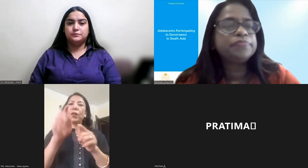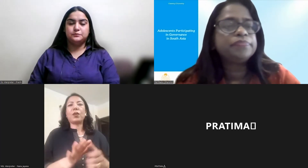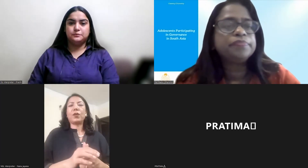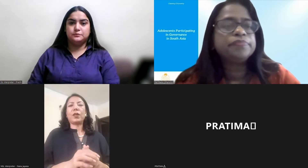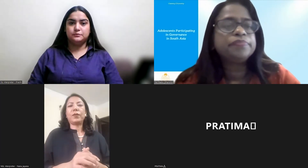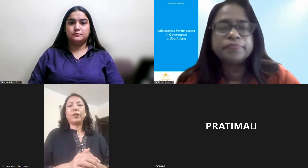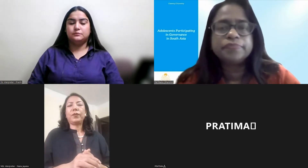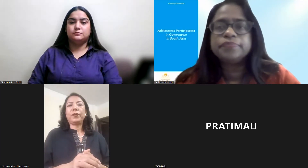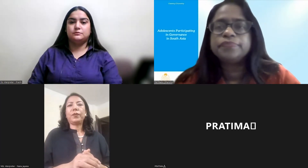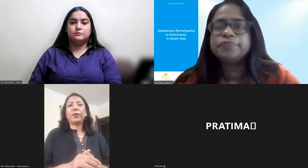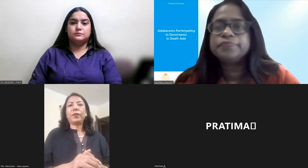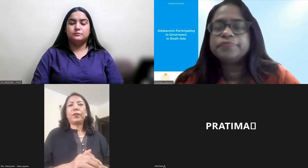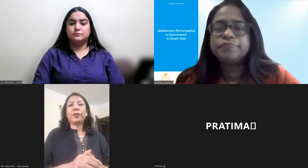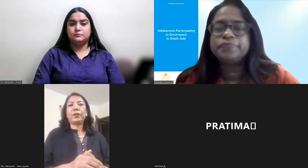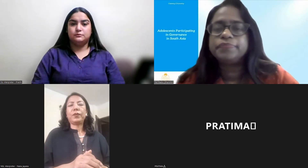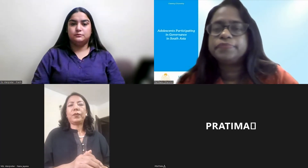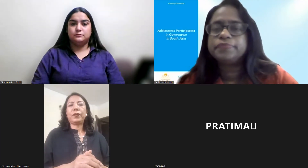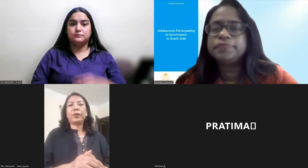Yeah, Pratima, you can ask.